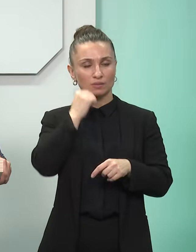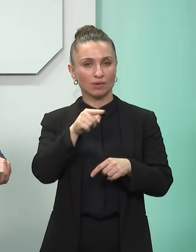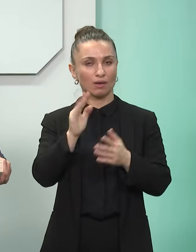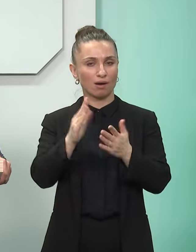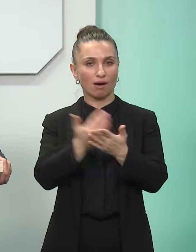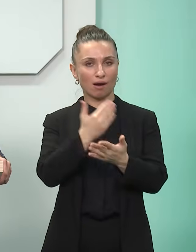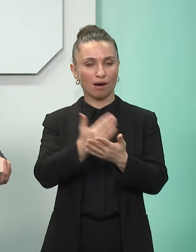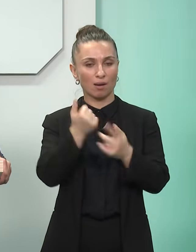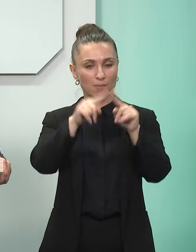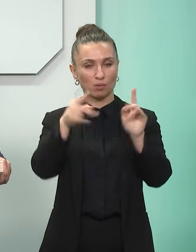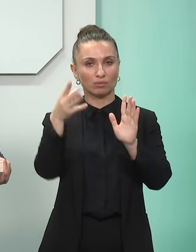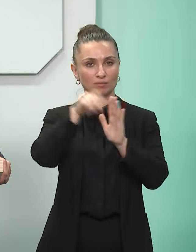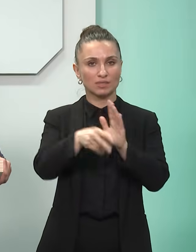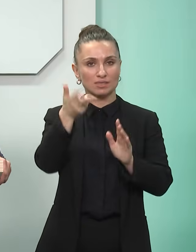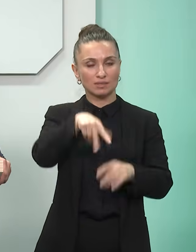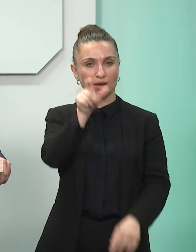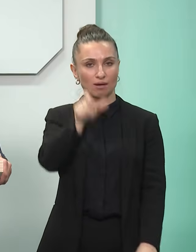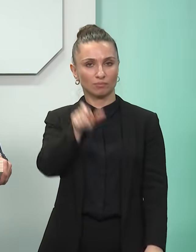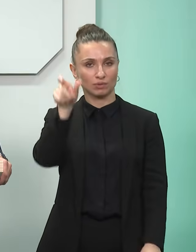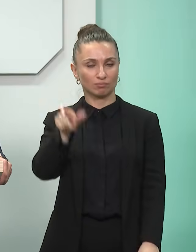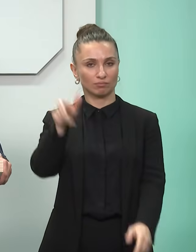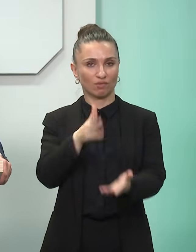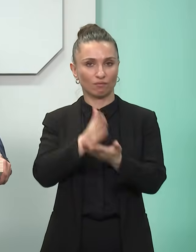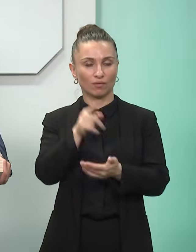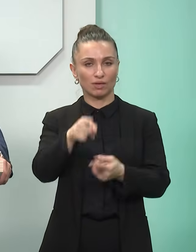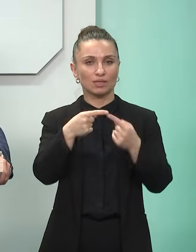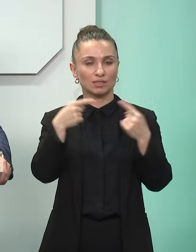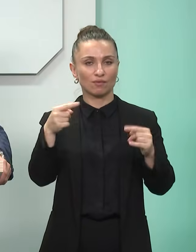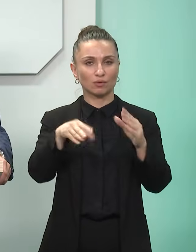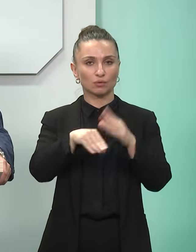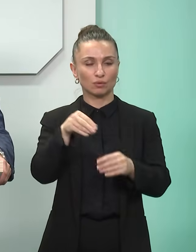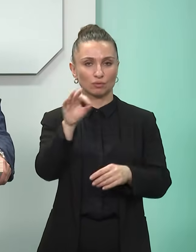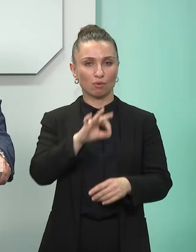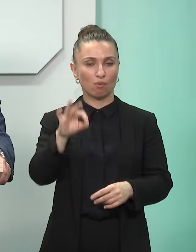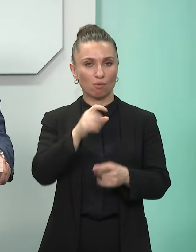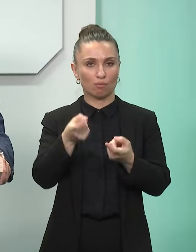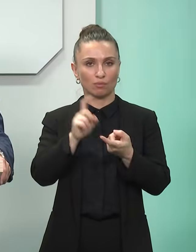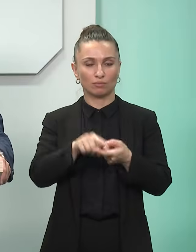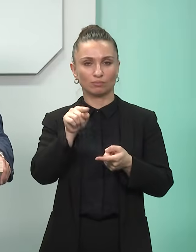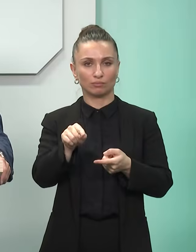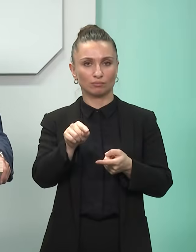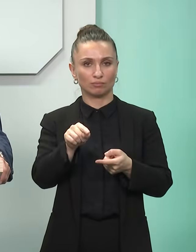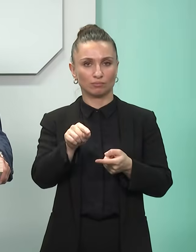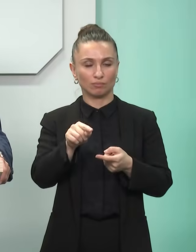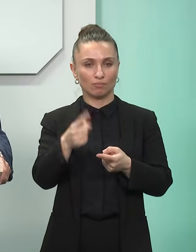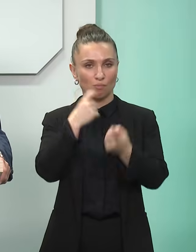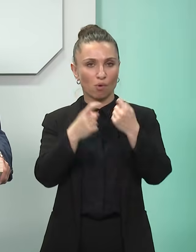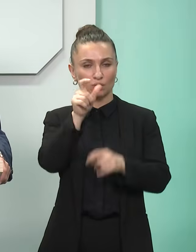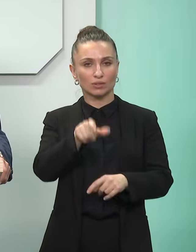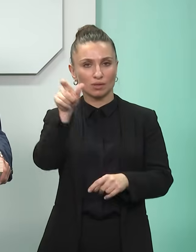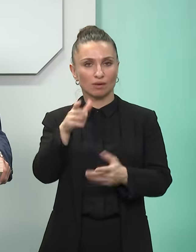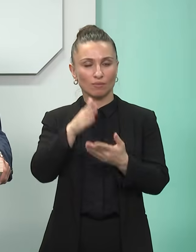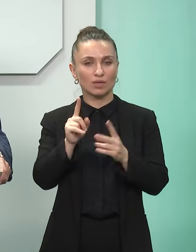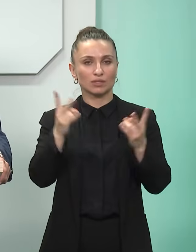უბნების შემთხვევაში თითო ბიულეტენი, რომელზეც სამსვეტად მოცემული იყო სხვადასხვა არჩევნების მოცემულობა, რაც თავის